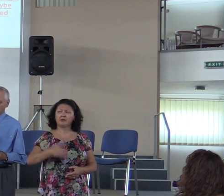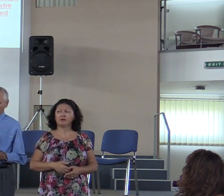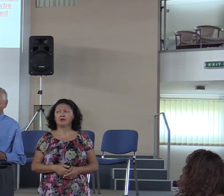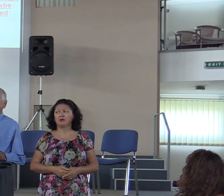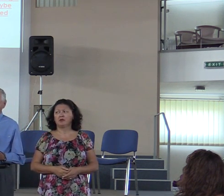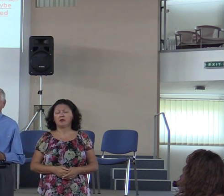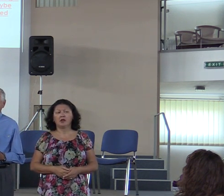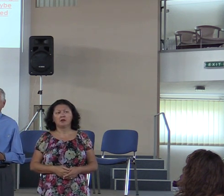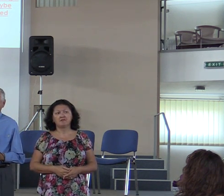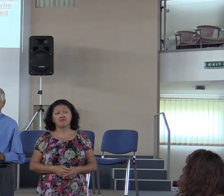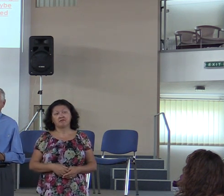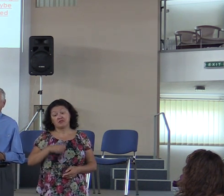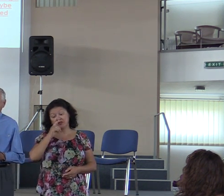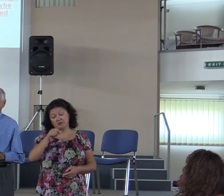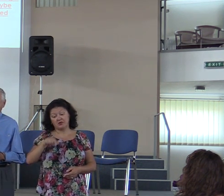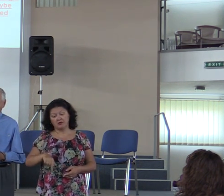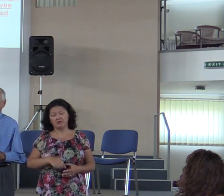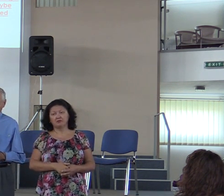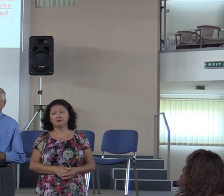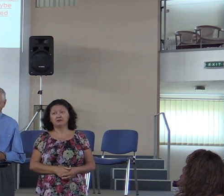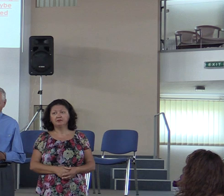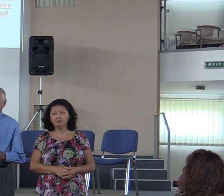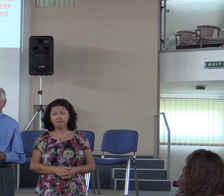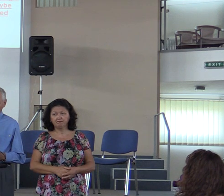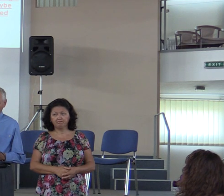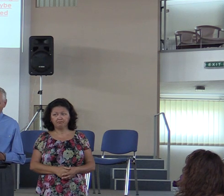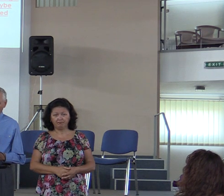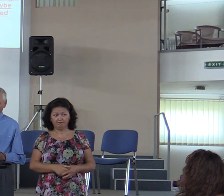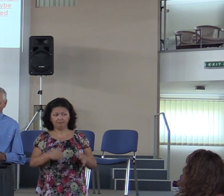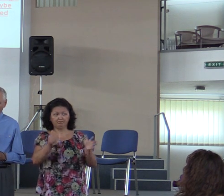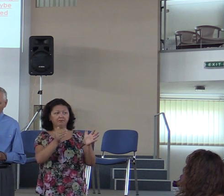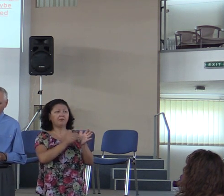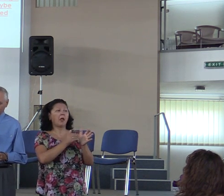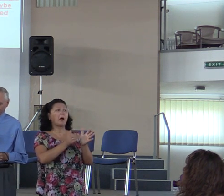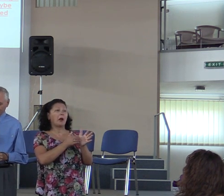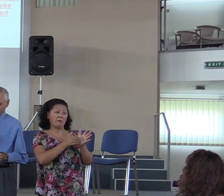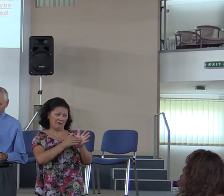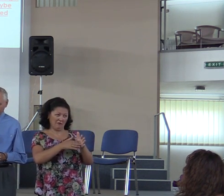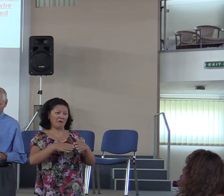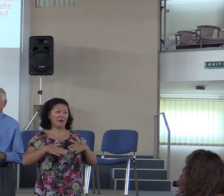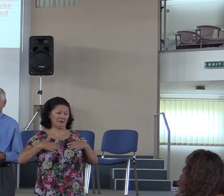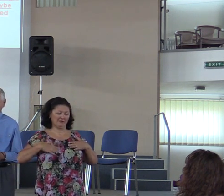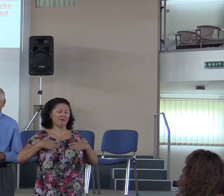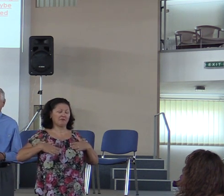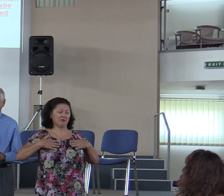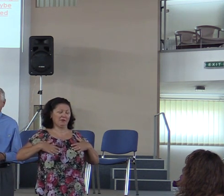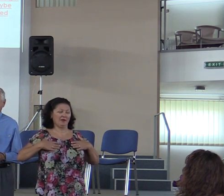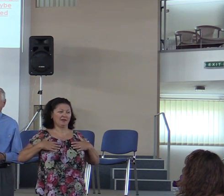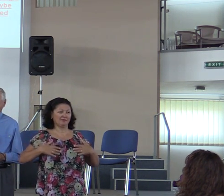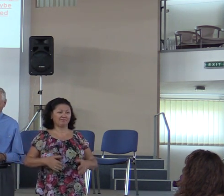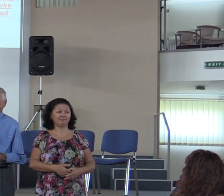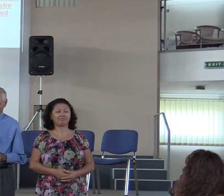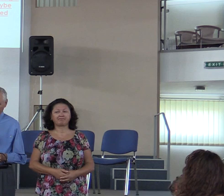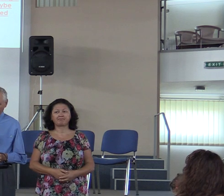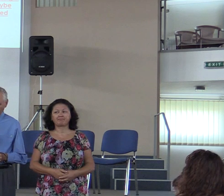am ajuns la concluzia, that I needed some washing. Că am nevoie să fiu spălat. And I have grown because